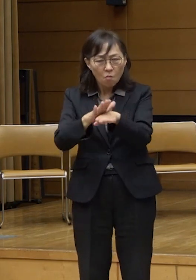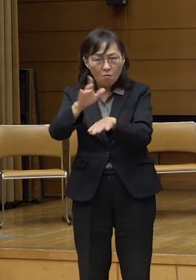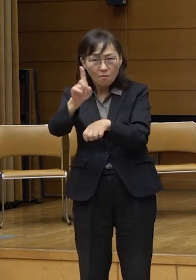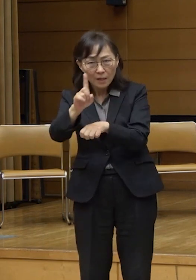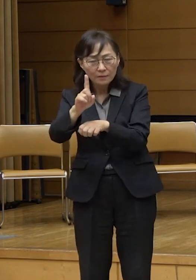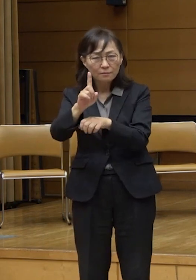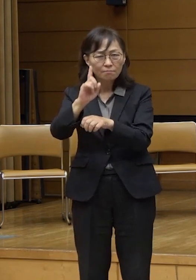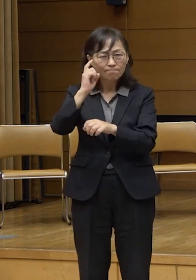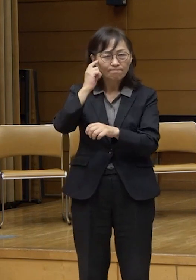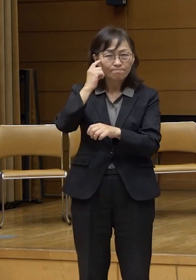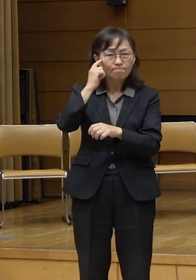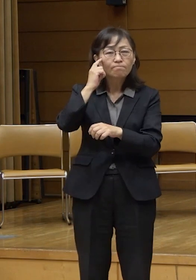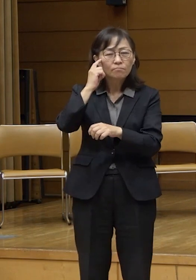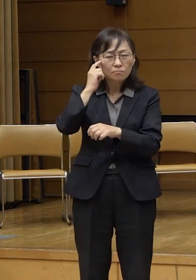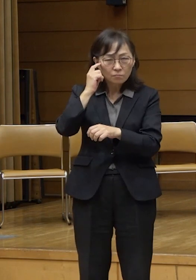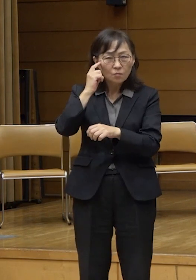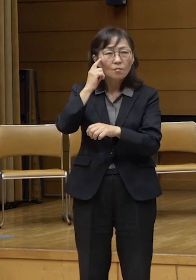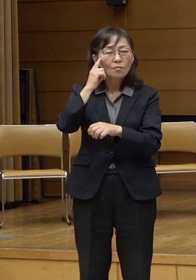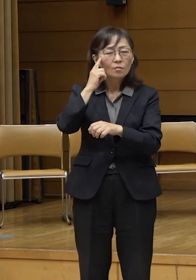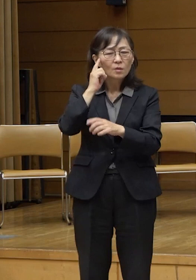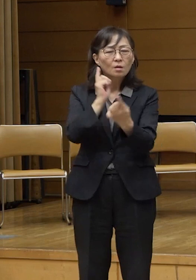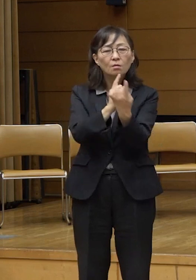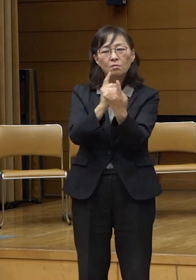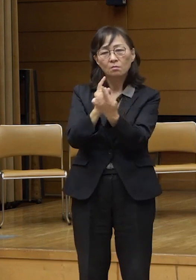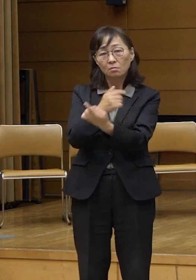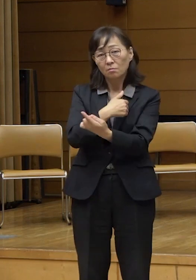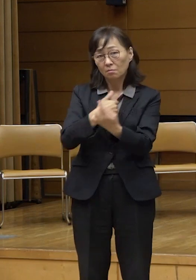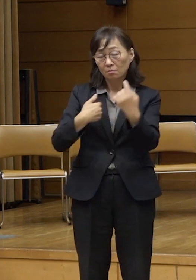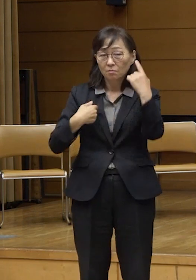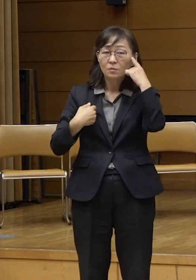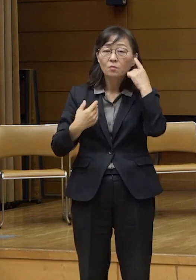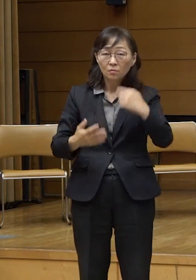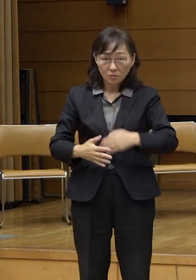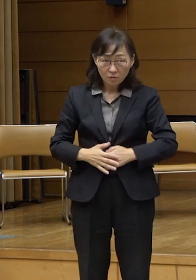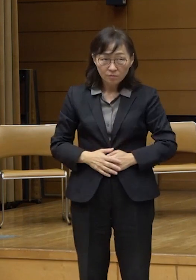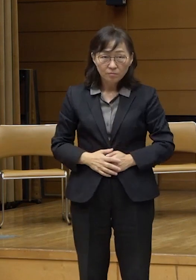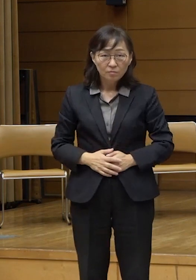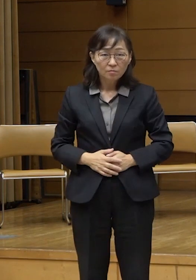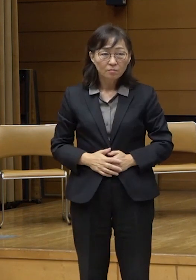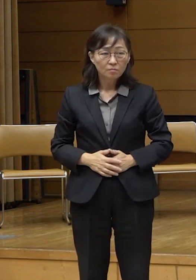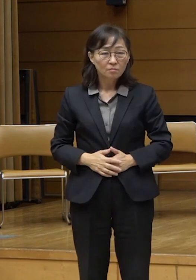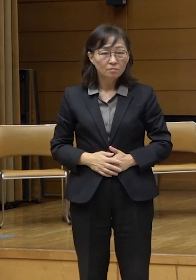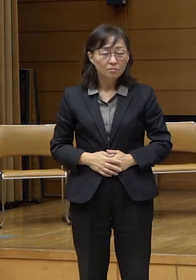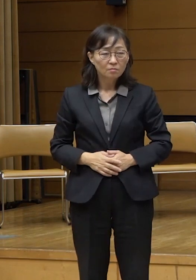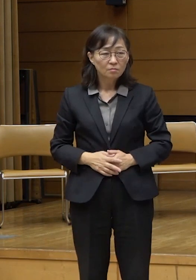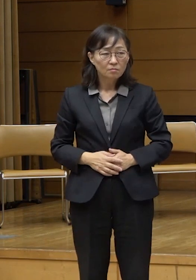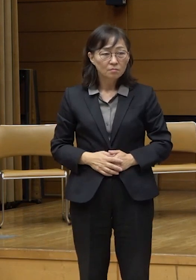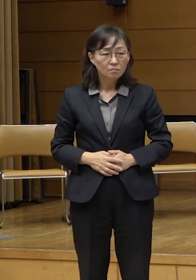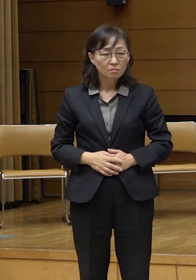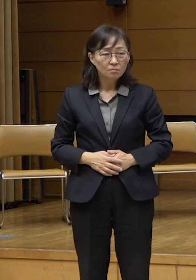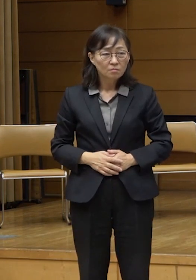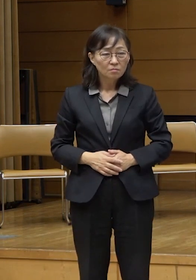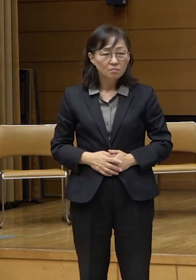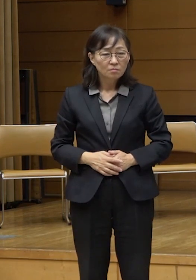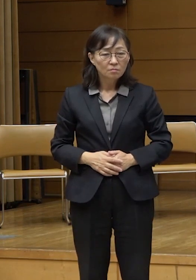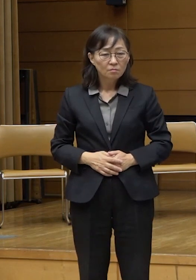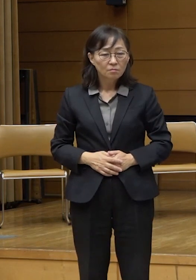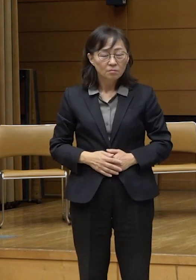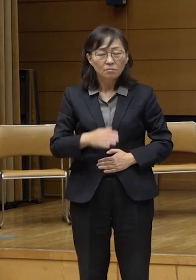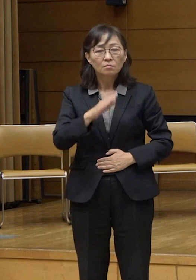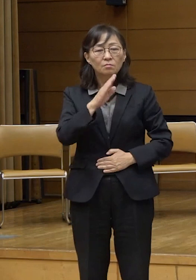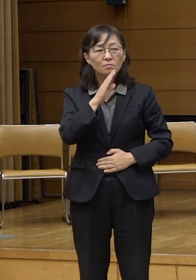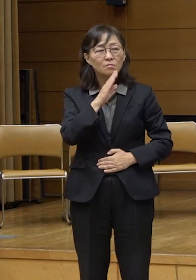かなりあるのかなというふうに感じているところでございます。本当に一